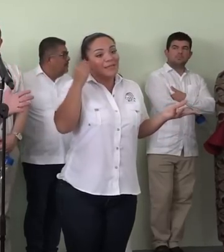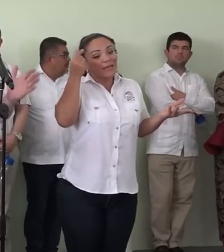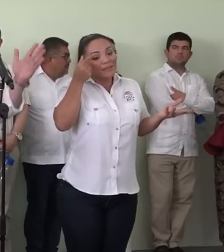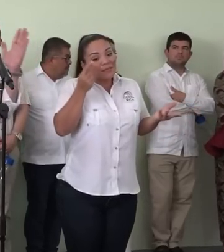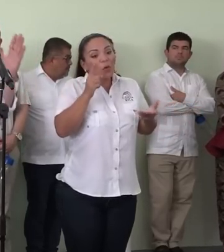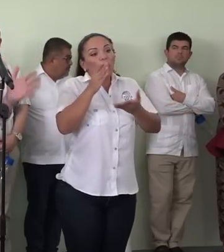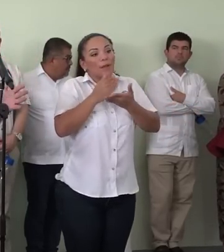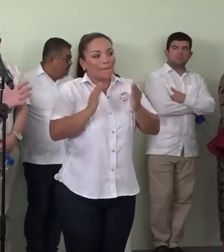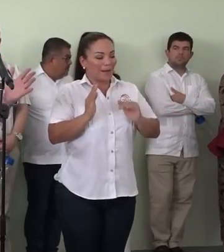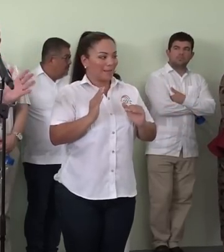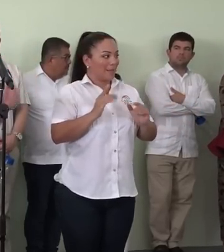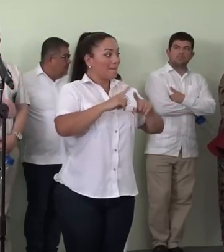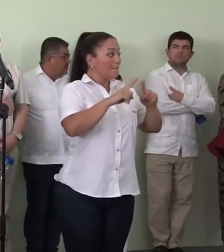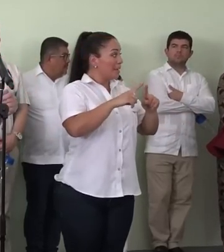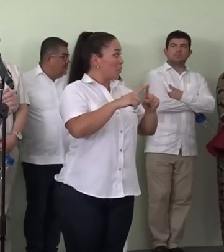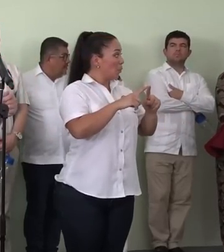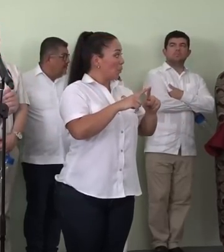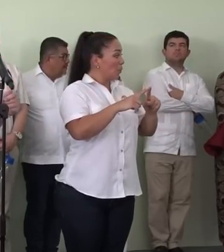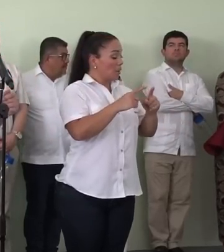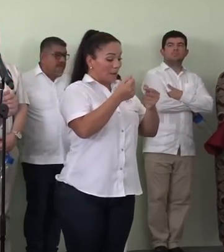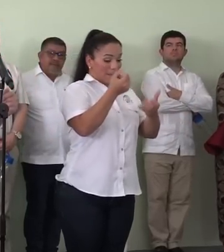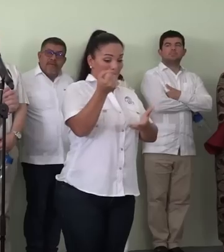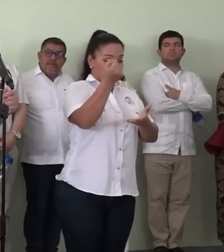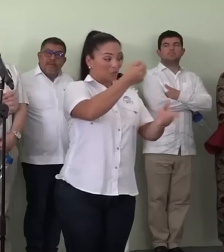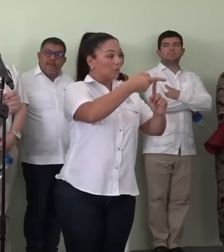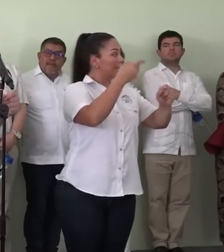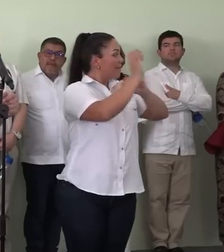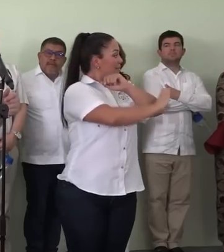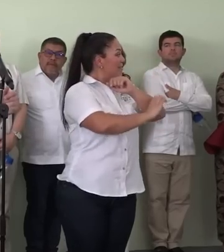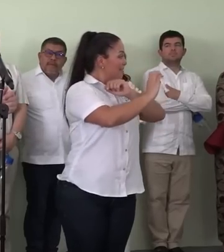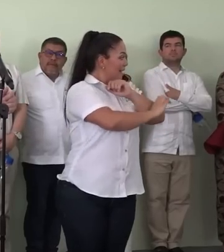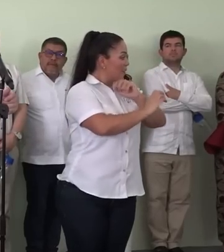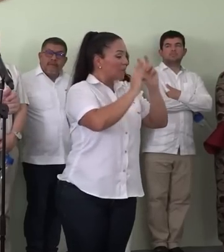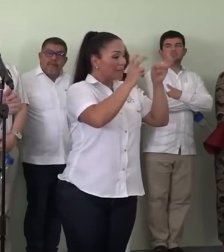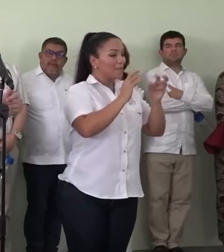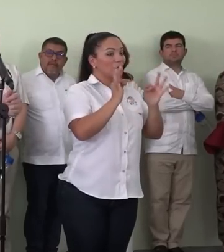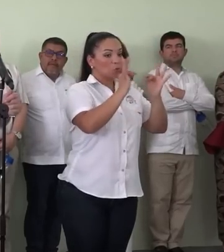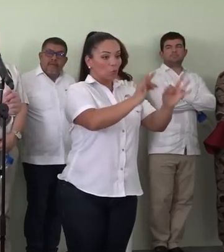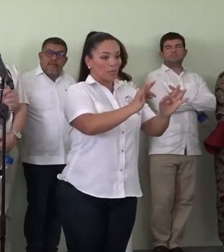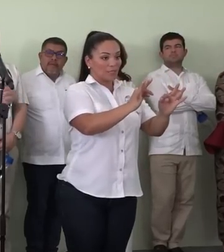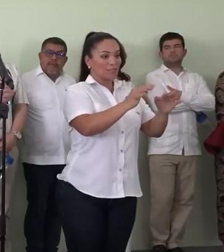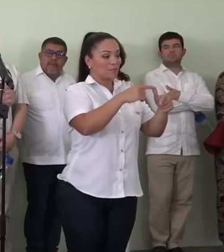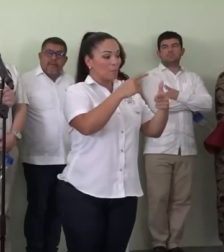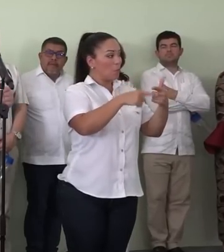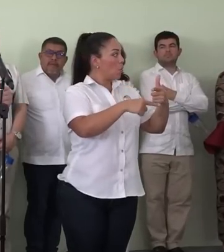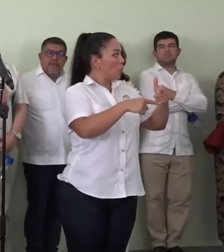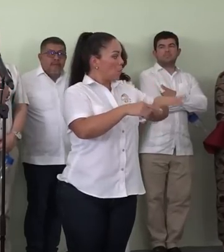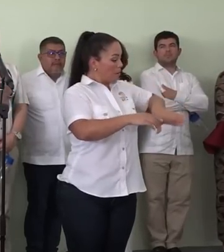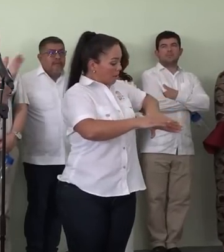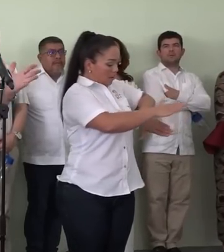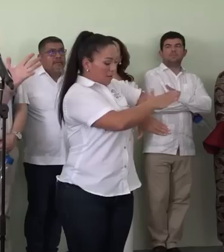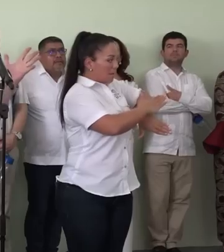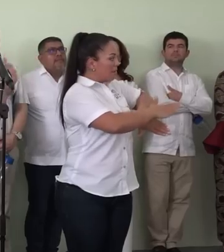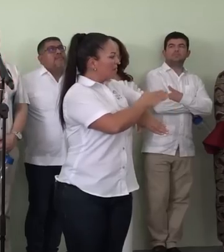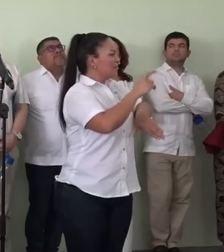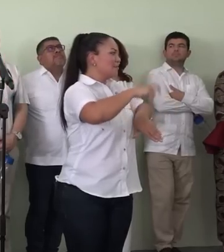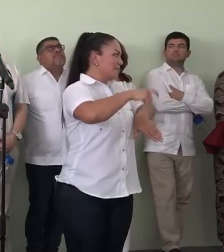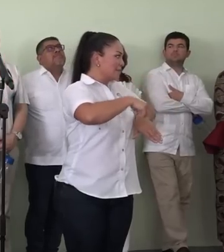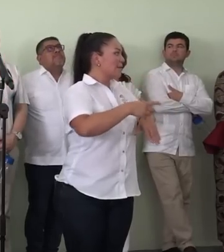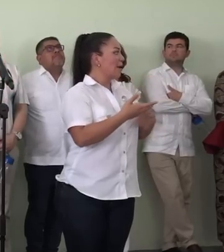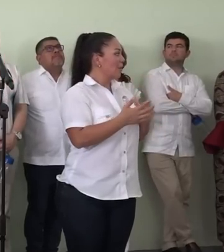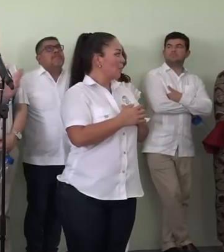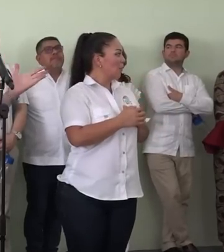poquito. Pero la inversión extranjera directa, sobre todo en el turismo, en el litoral atlántico, es